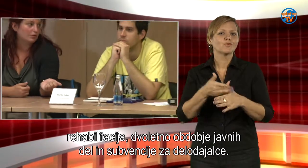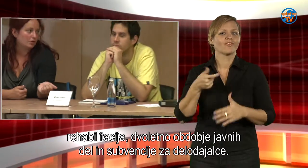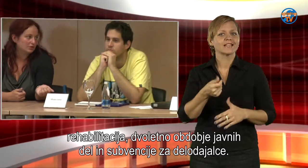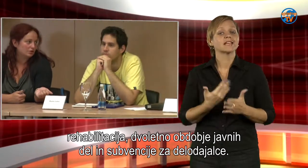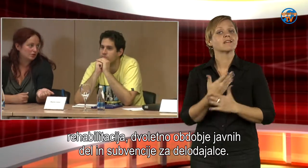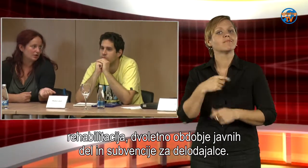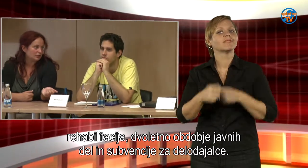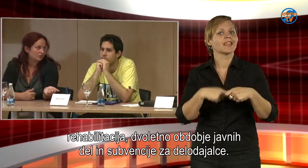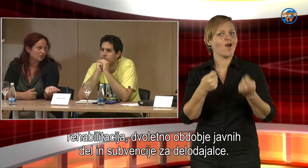delodajalce.